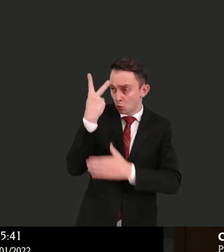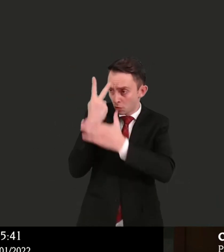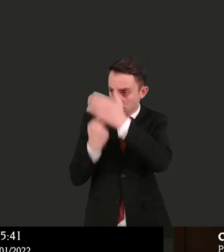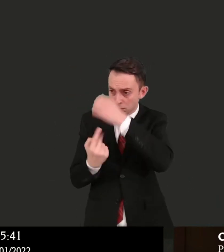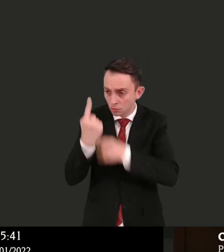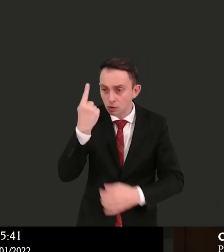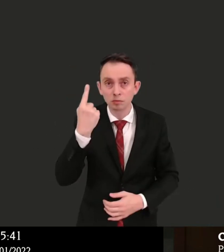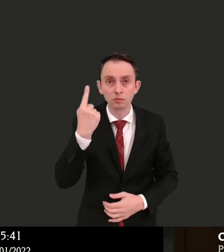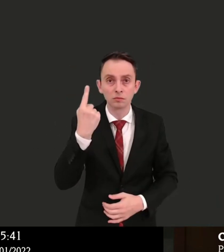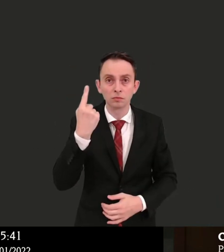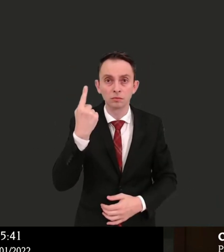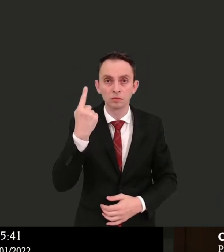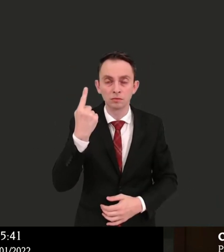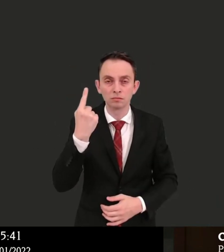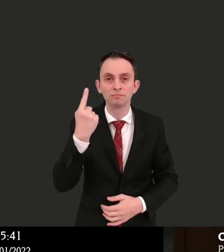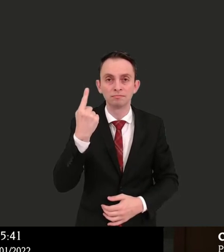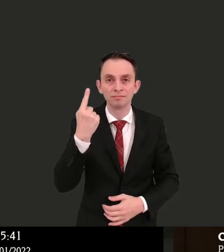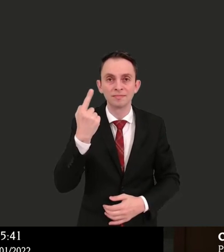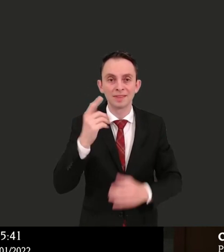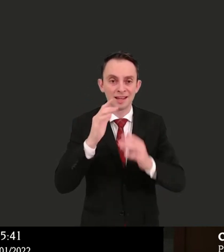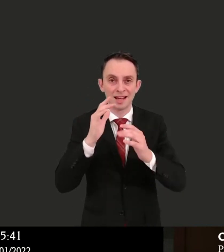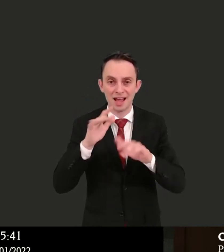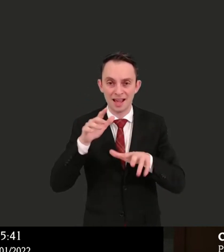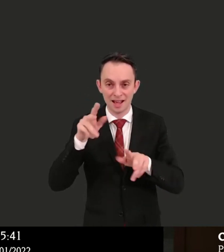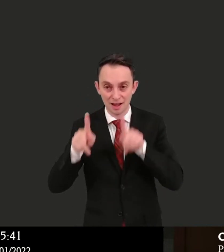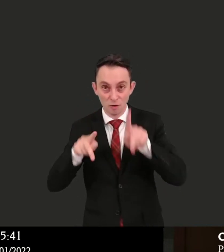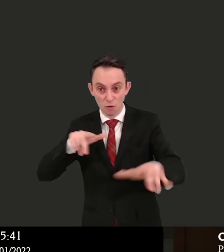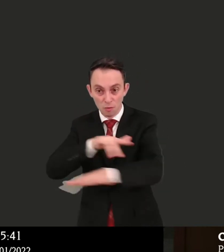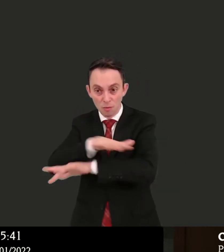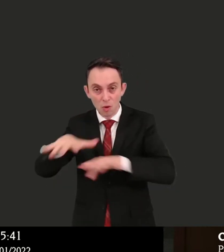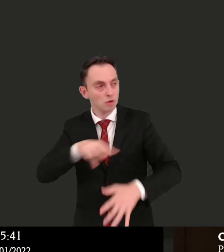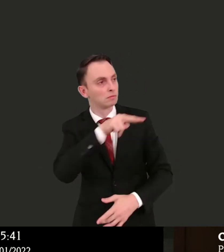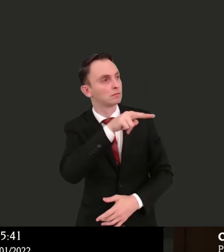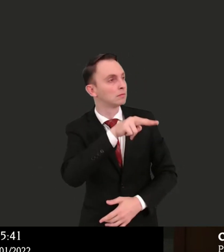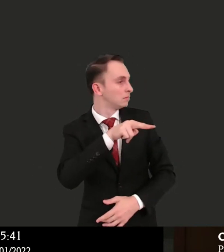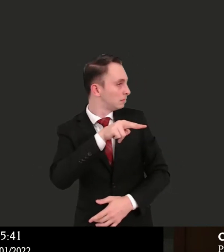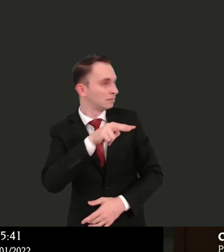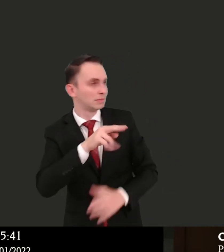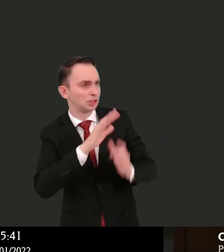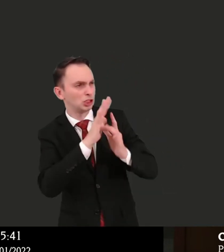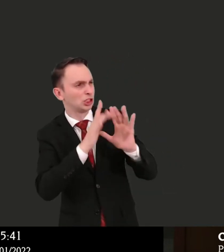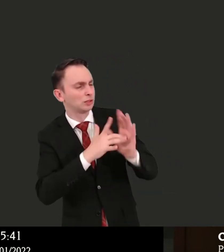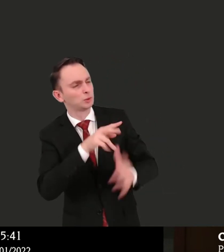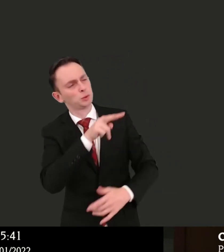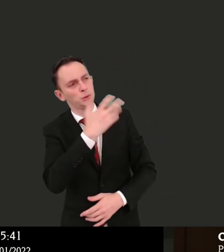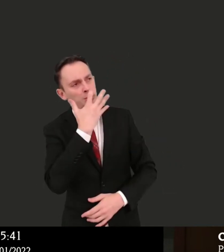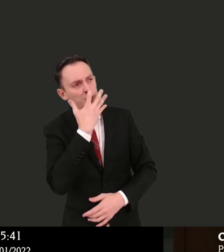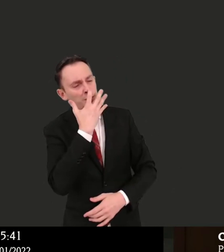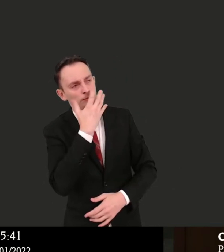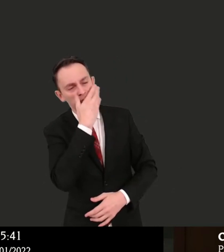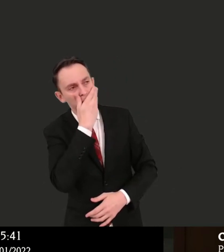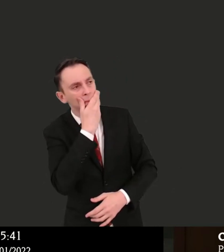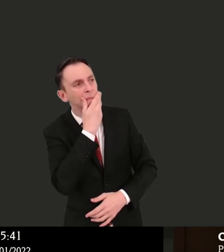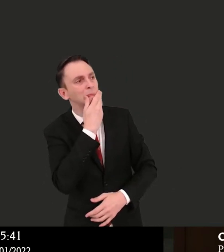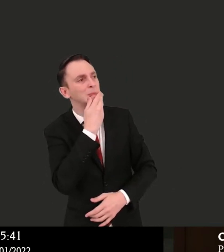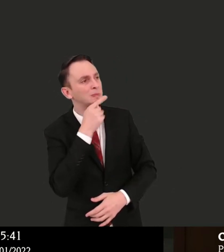Com isso ele nos se identificou conosco na plenitude da identidade. Em tudo, ele foi